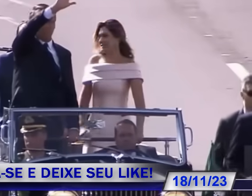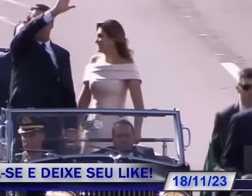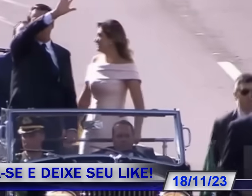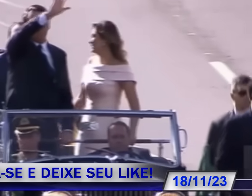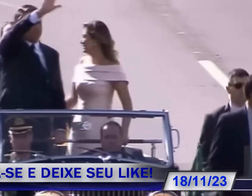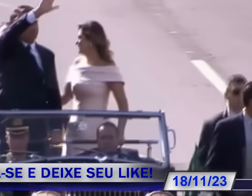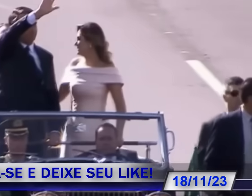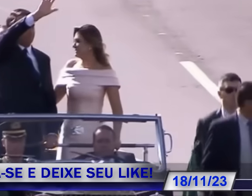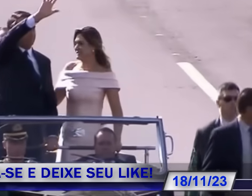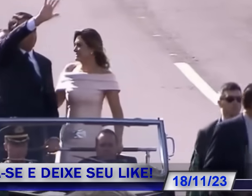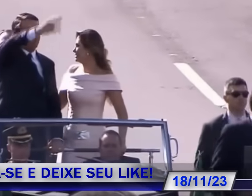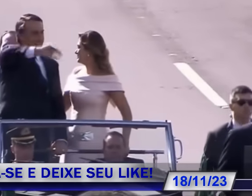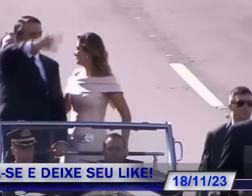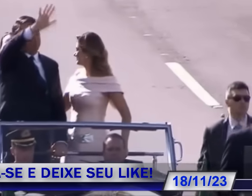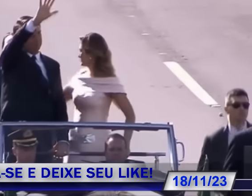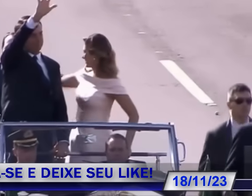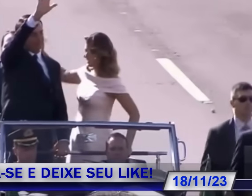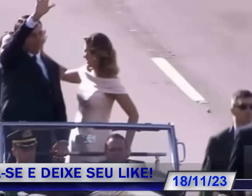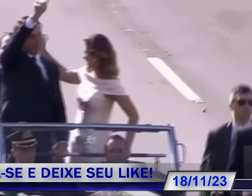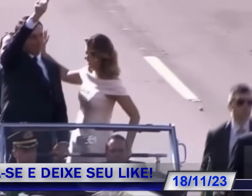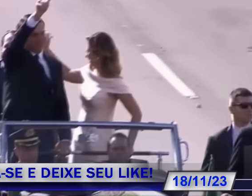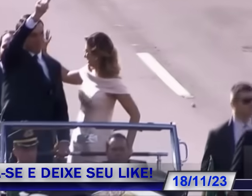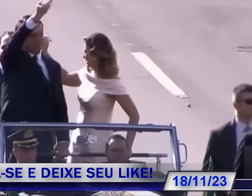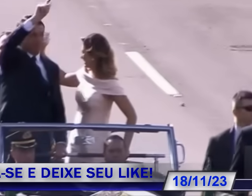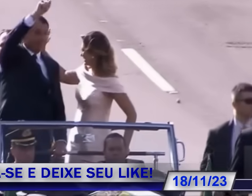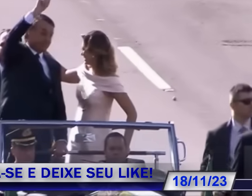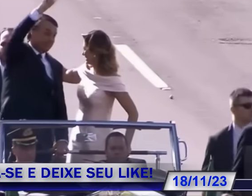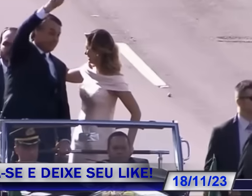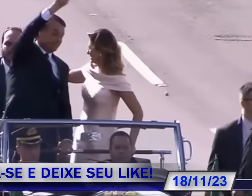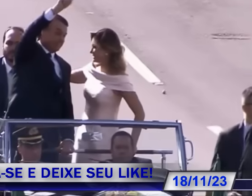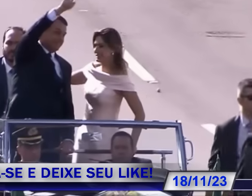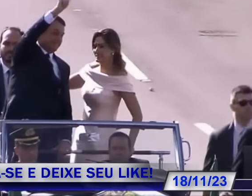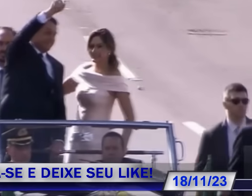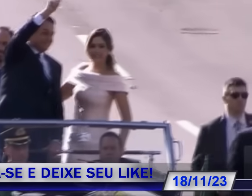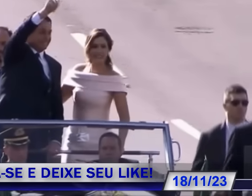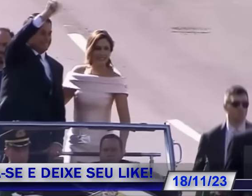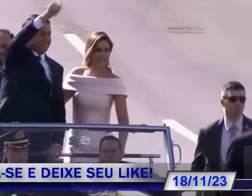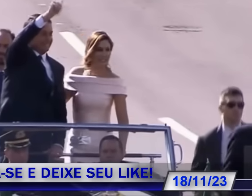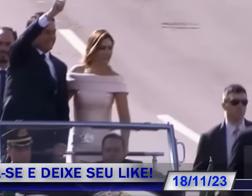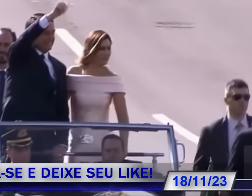pessoas. Assim você vai estar me ajudando demais. Fico por aqui, um forte